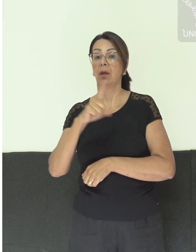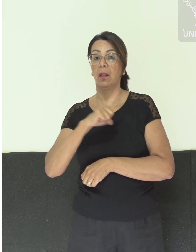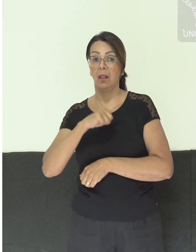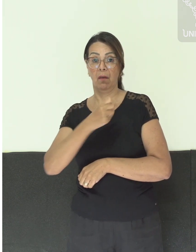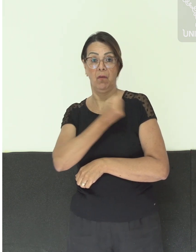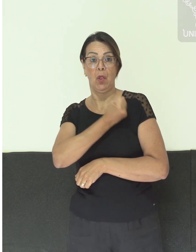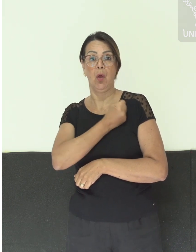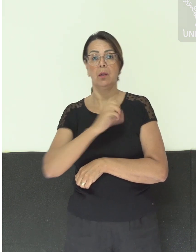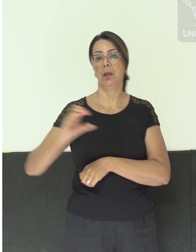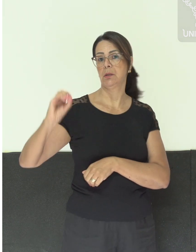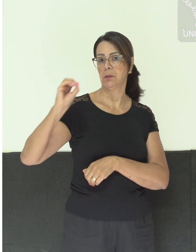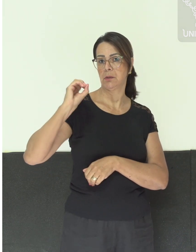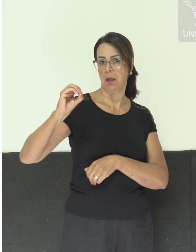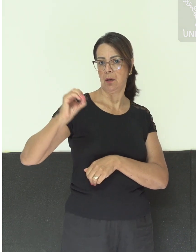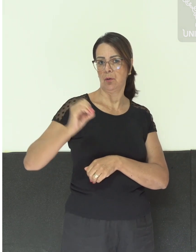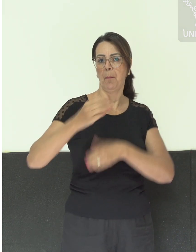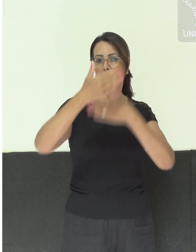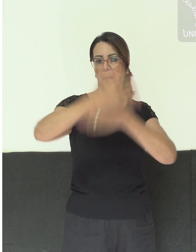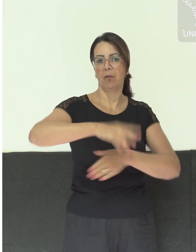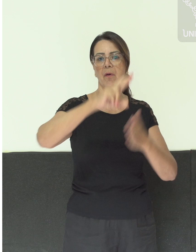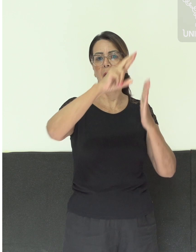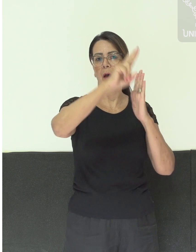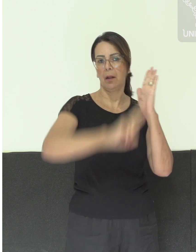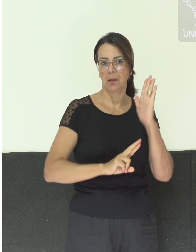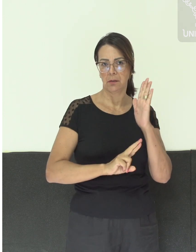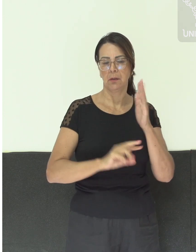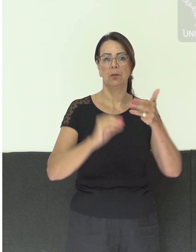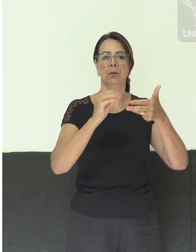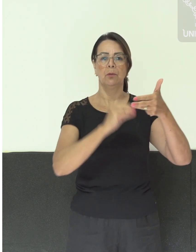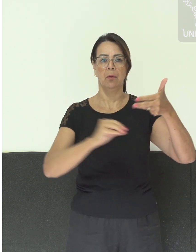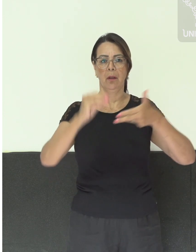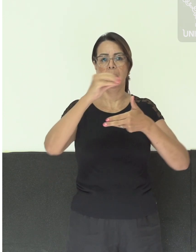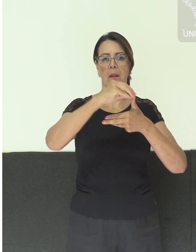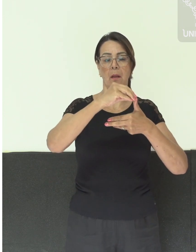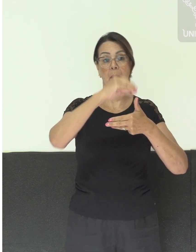na prova de redação do Exame Nacional do Ensino Médio, ENEM.